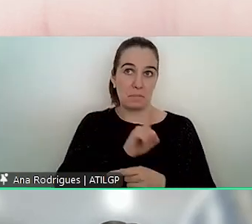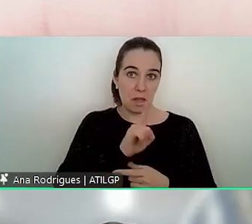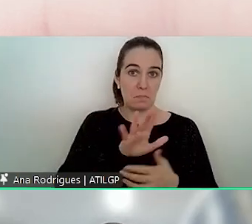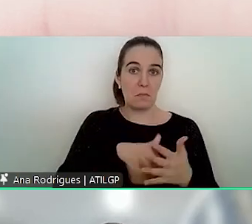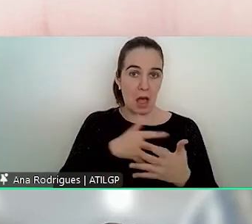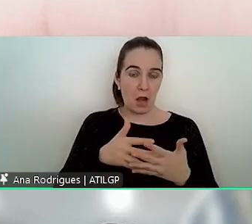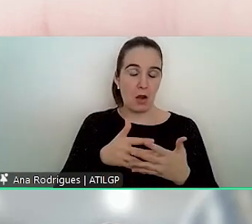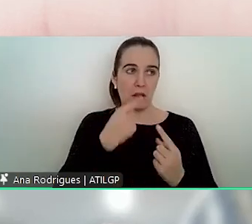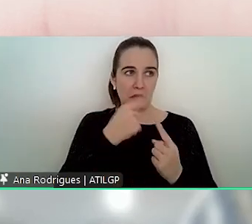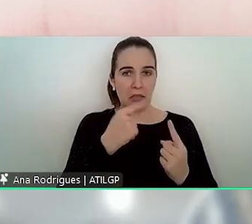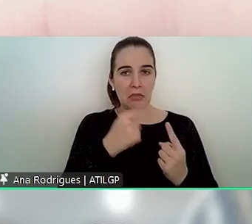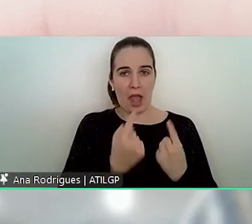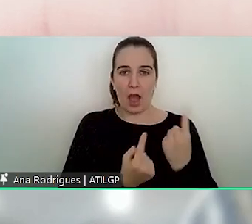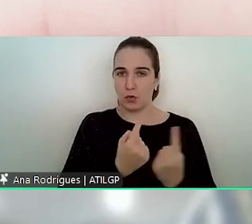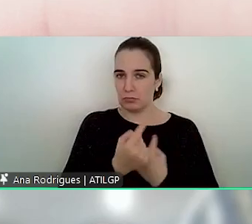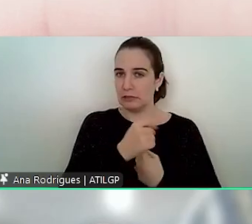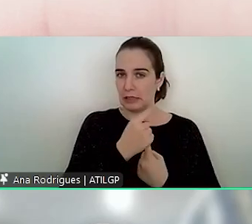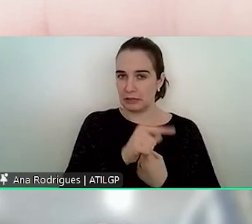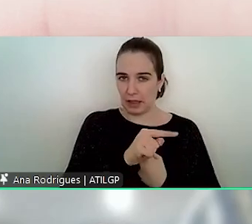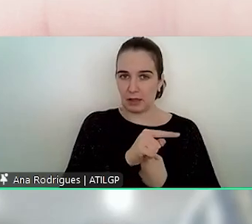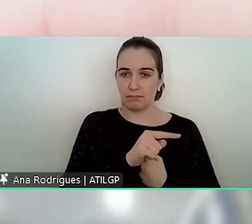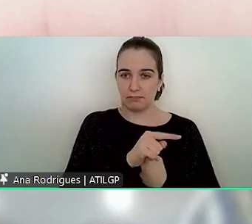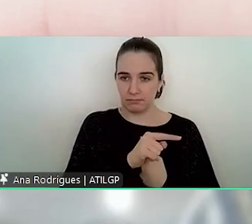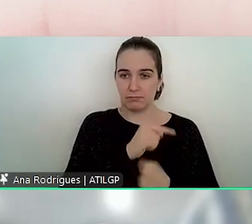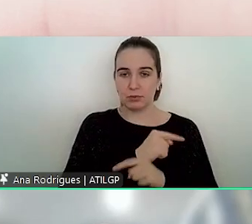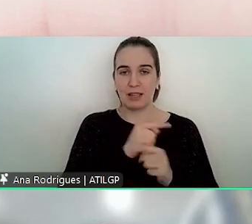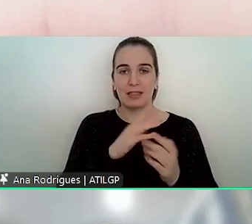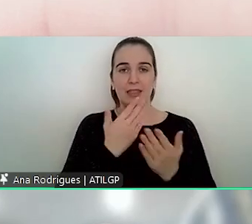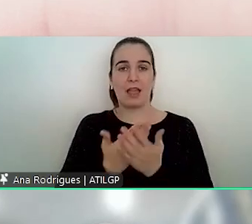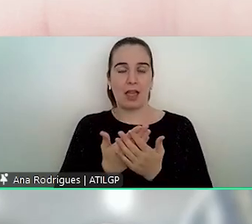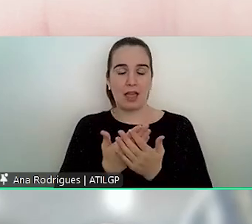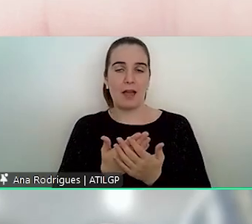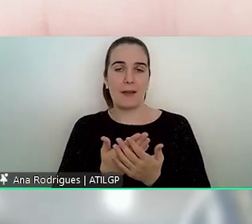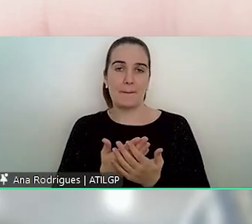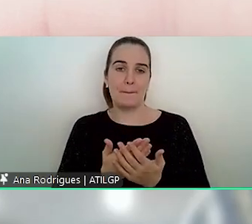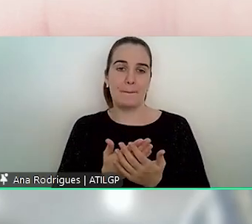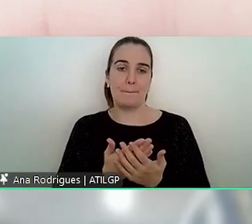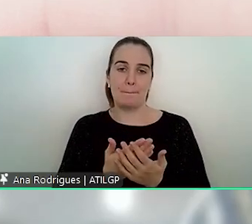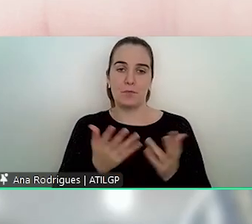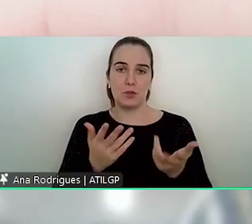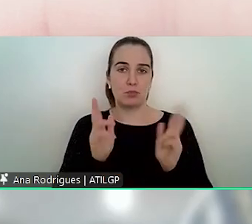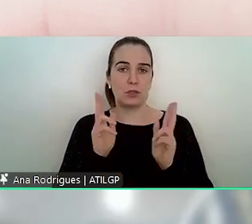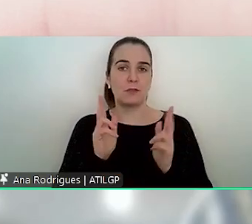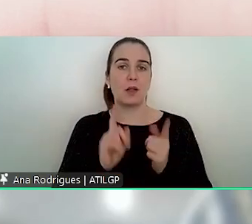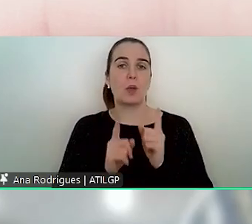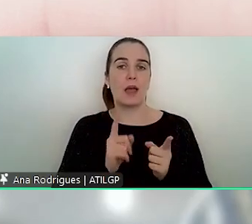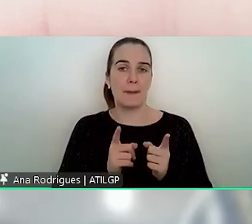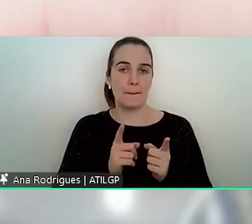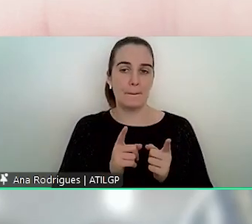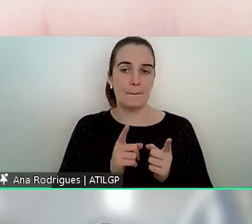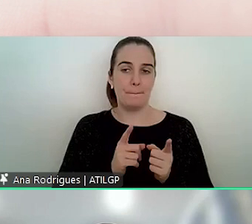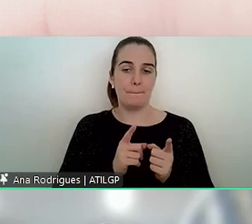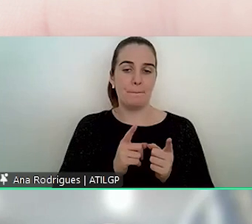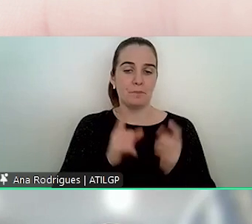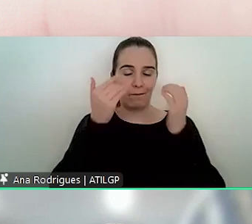concretamente com o reforço do tal base a nível de disponibilização de